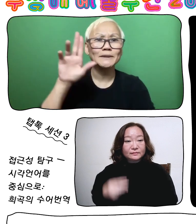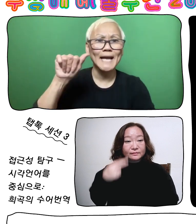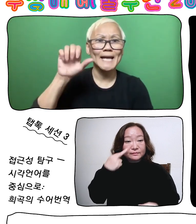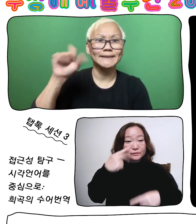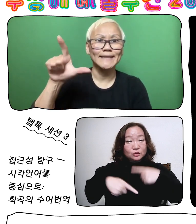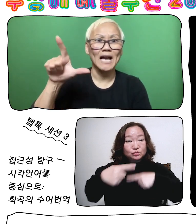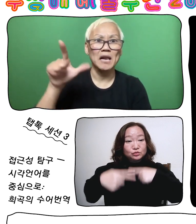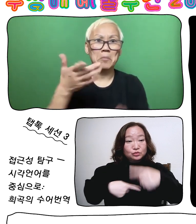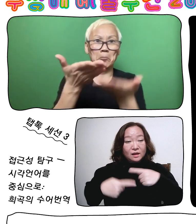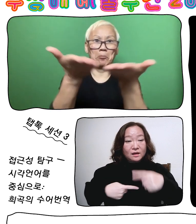ASL은 누가 사용할까요?